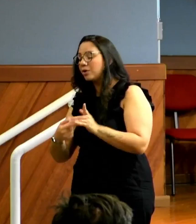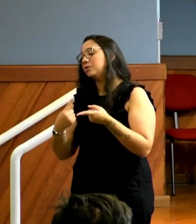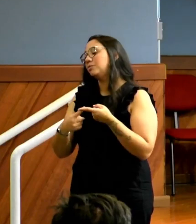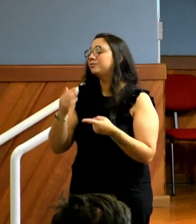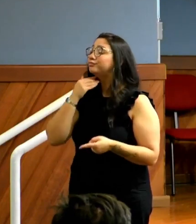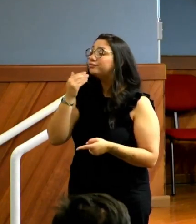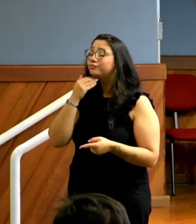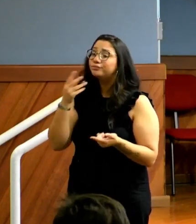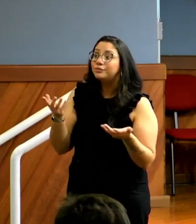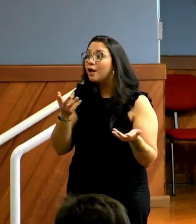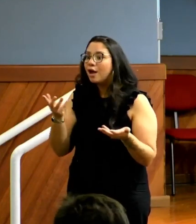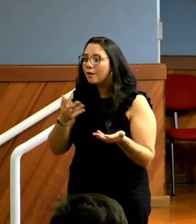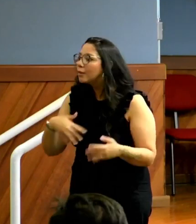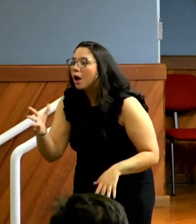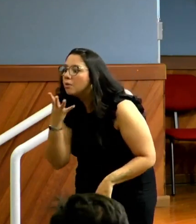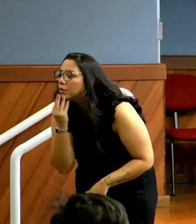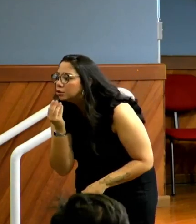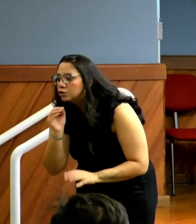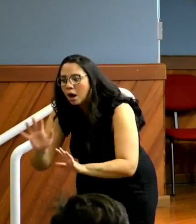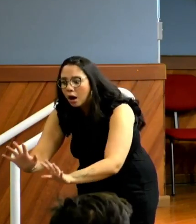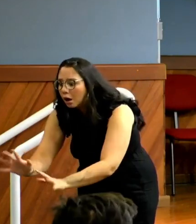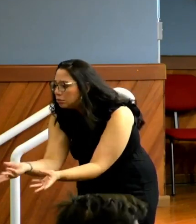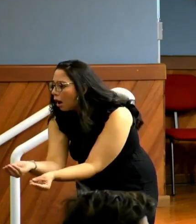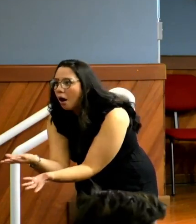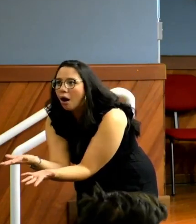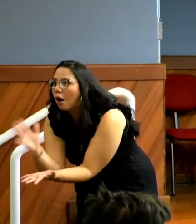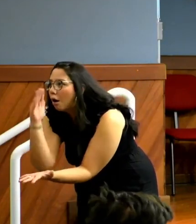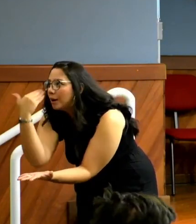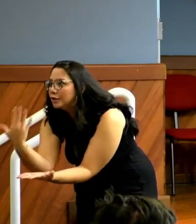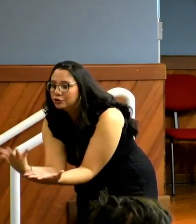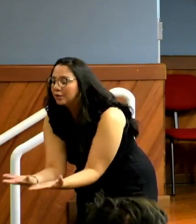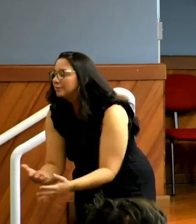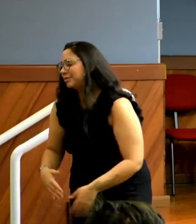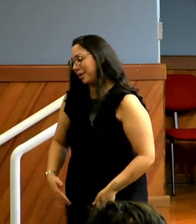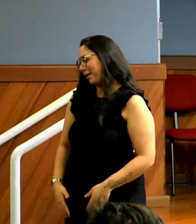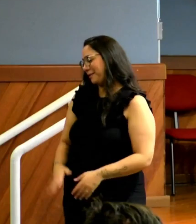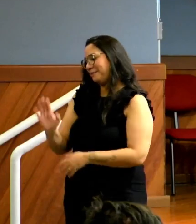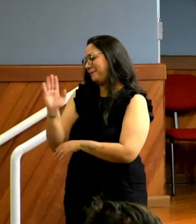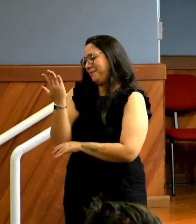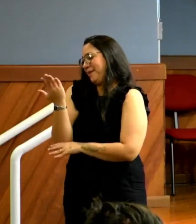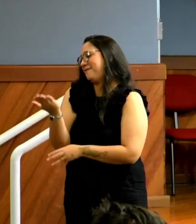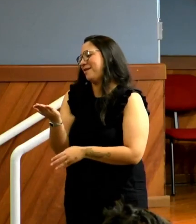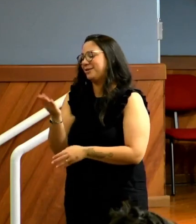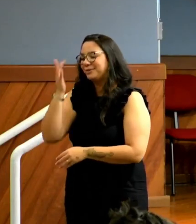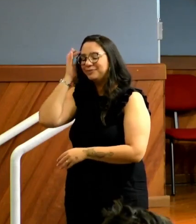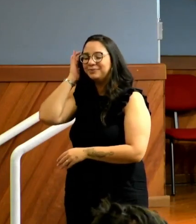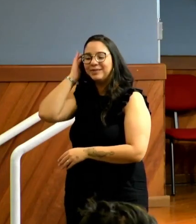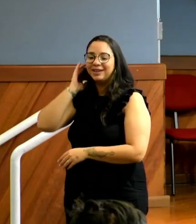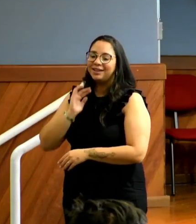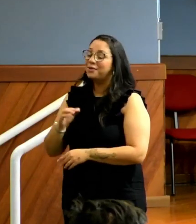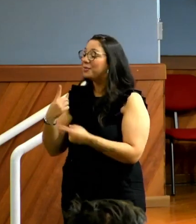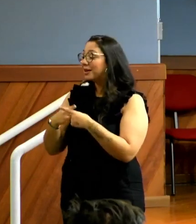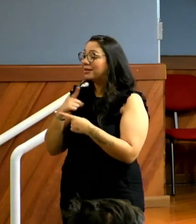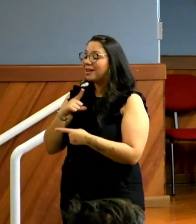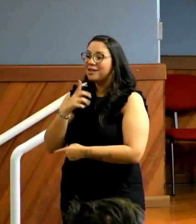né, a gente fica ali falando machado e põe a mão assim, né? E tem aquela coisa, né, da peça, né? É, aquele fetiche que